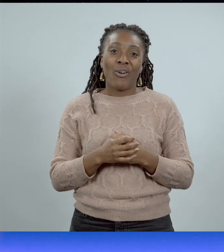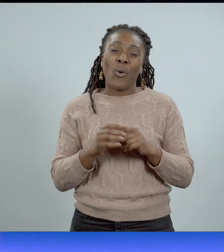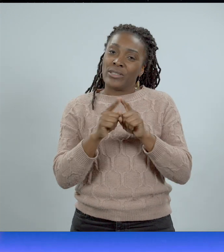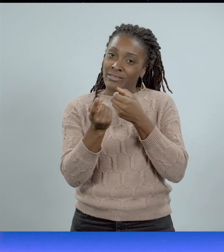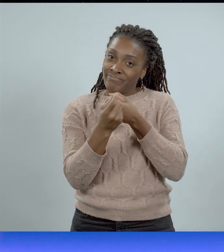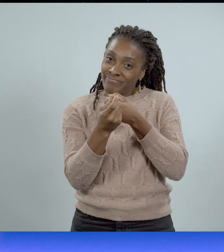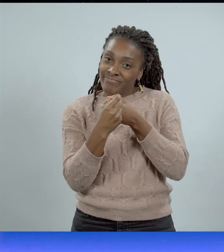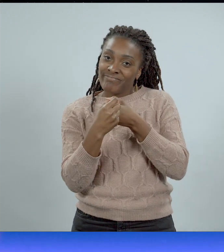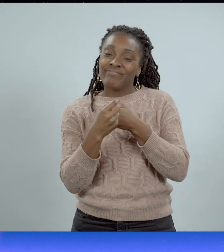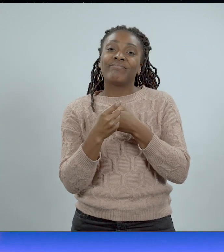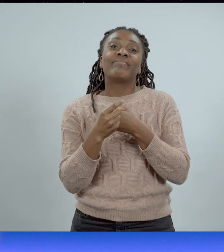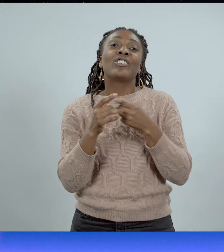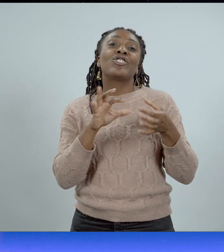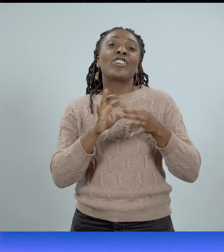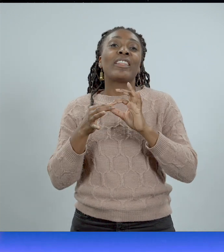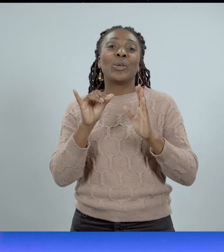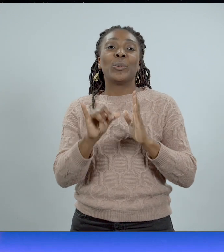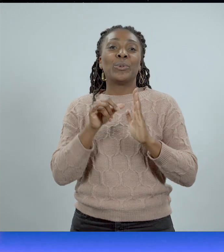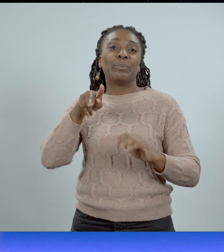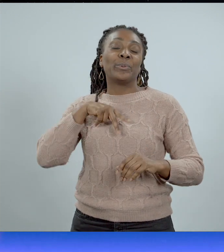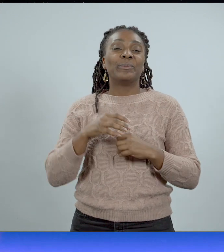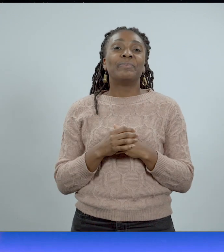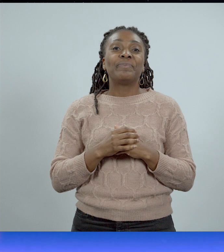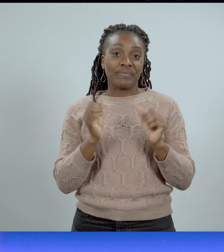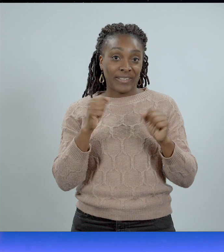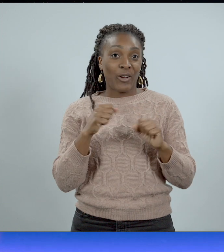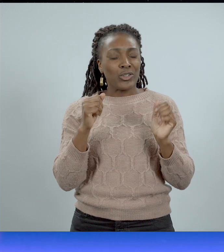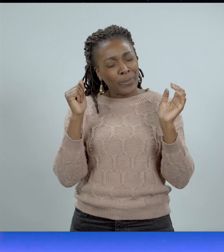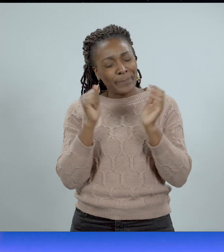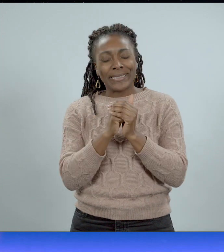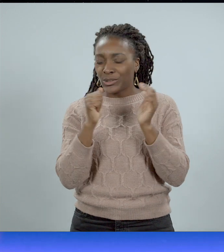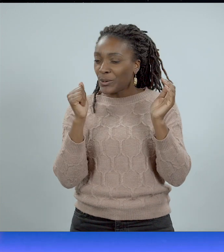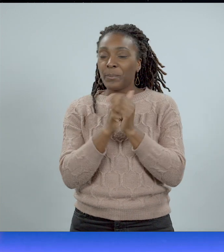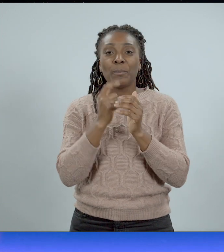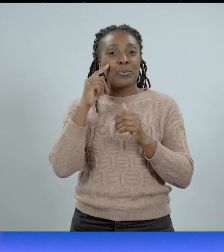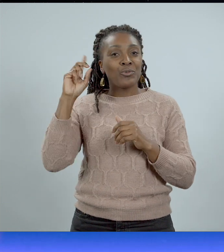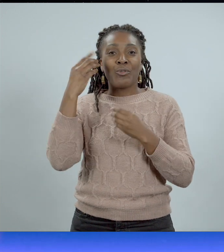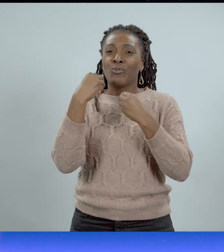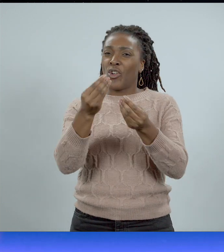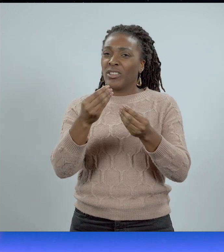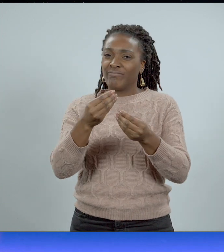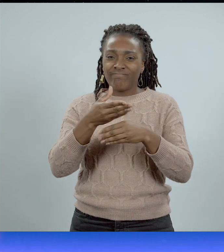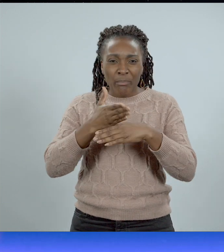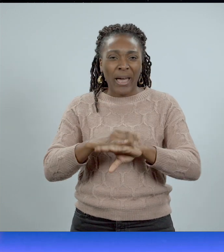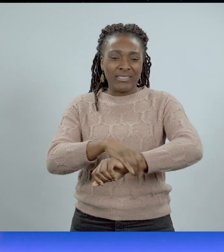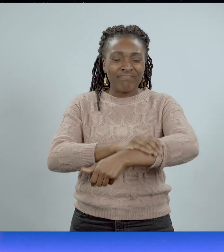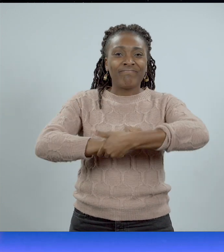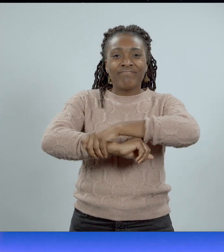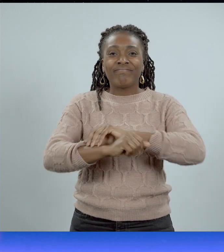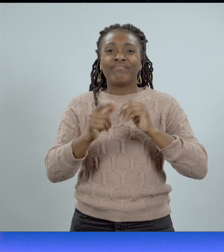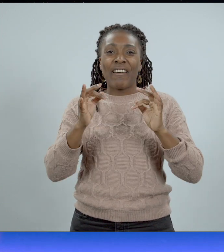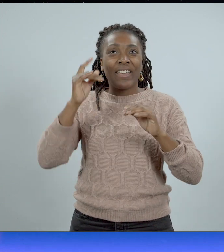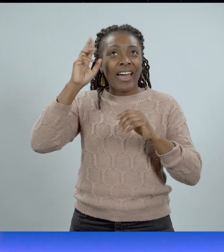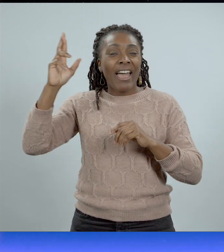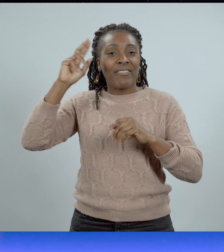pas aussi à vous abonner à cette chaîne YouTube si vous voulez être tenu au courant des prochaines vidéos, et je prie à ce que Dieu puisse vous équiper dans l'interprétation des